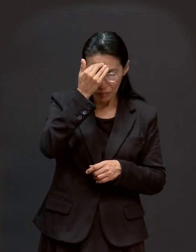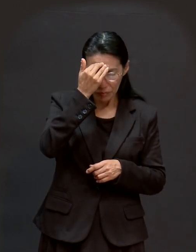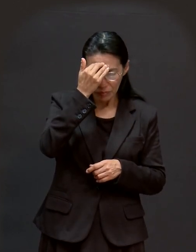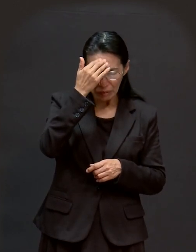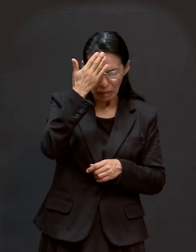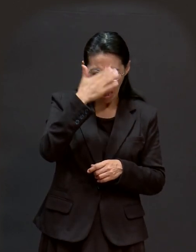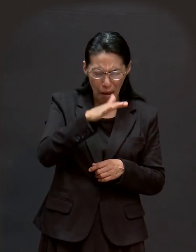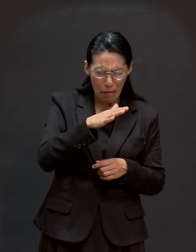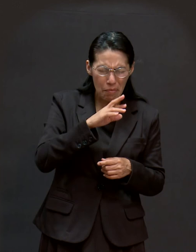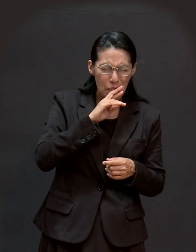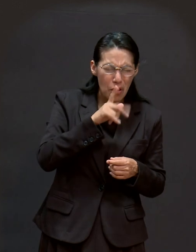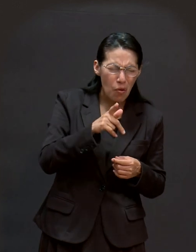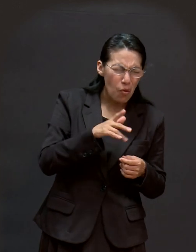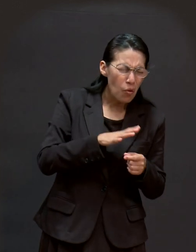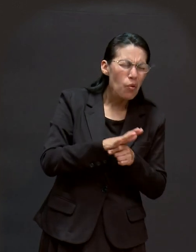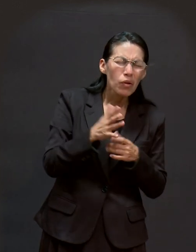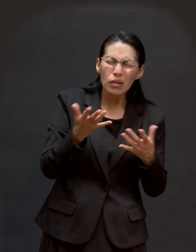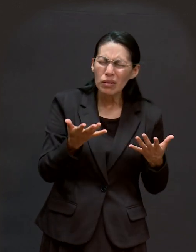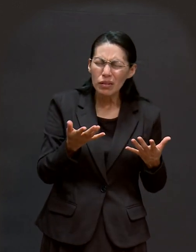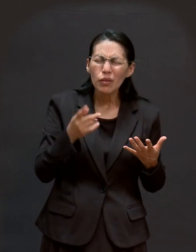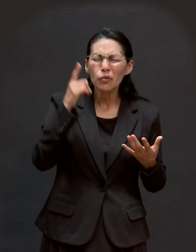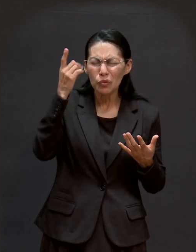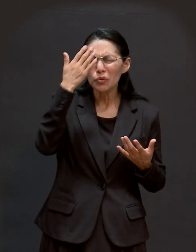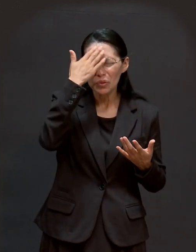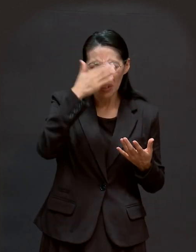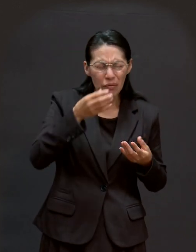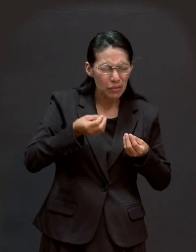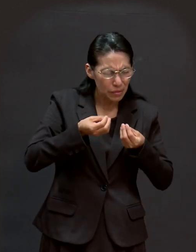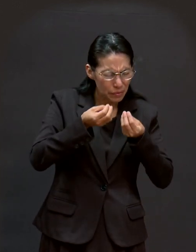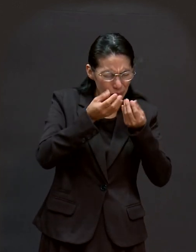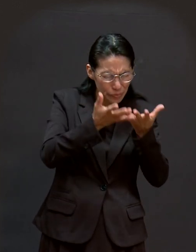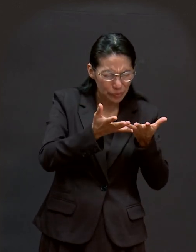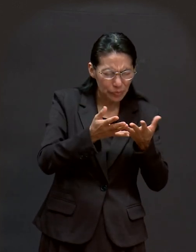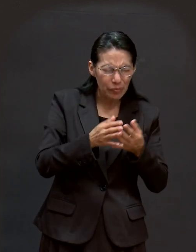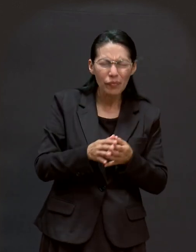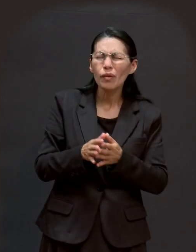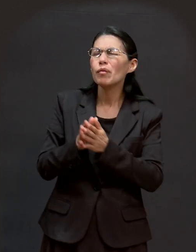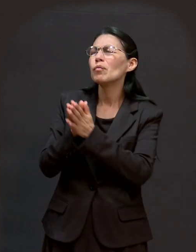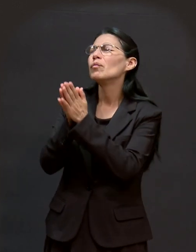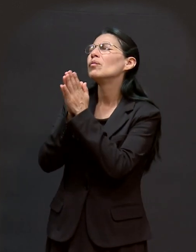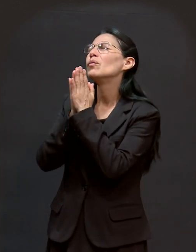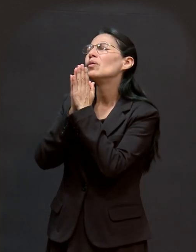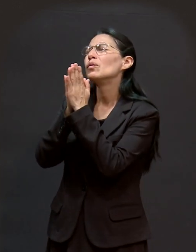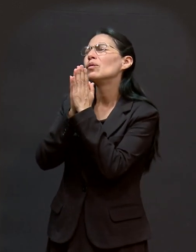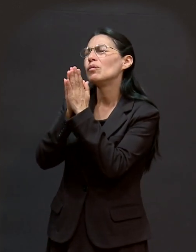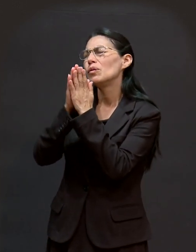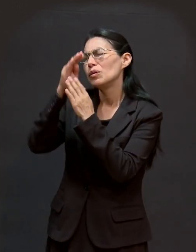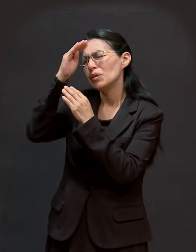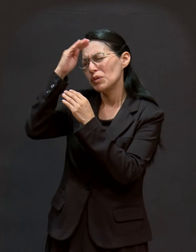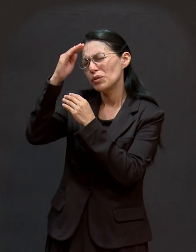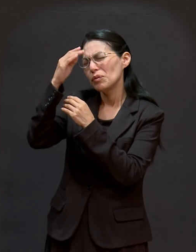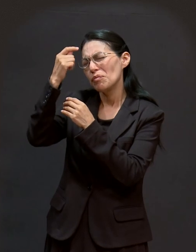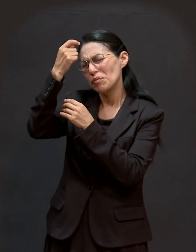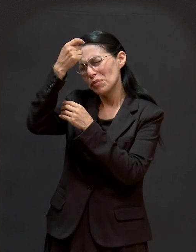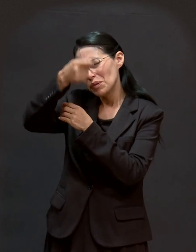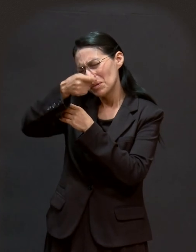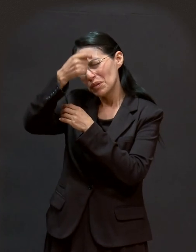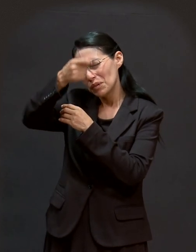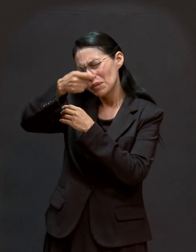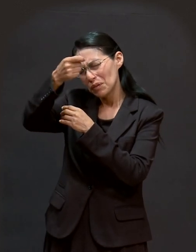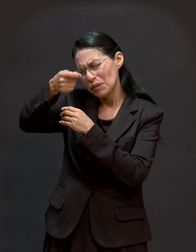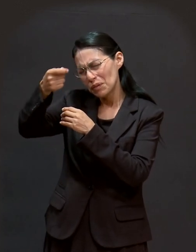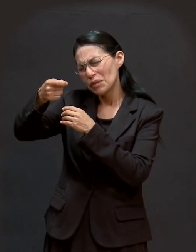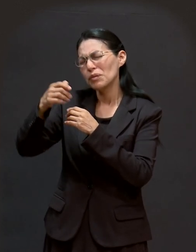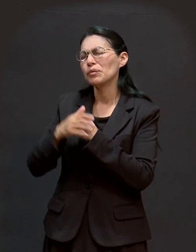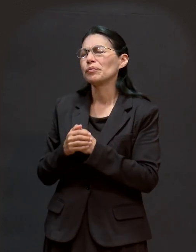que es lo mejor para estas personas queremos pedirte que tú hombres para bendición